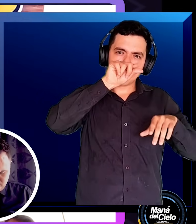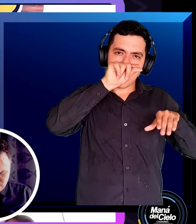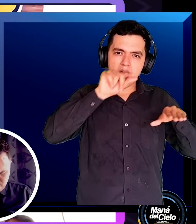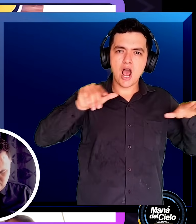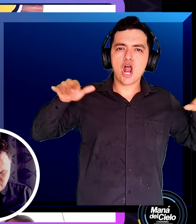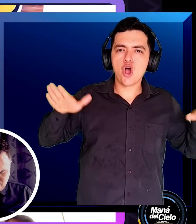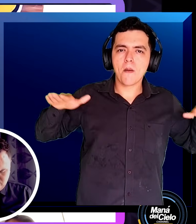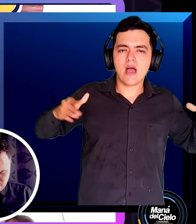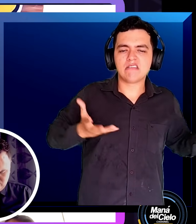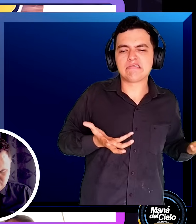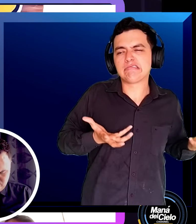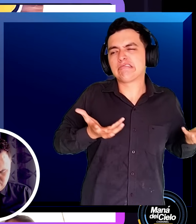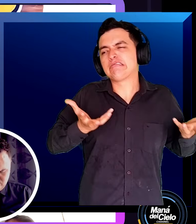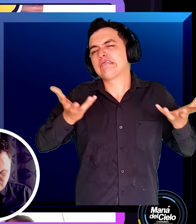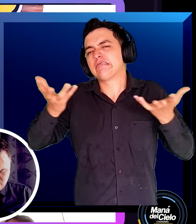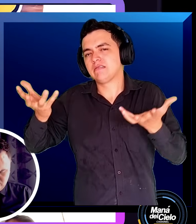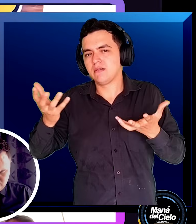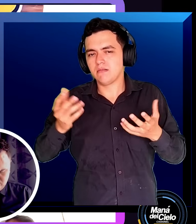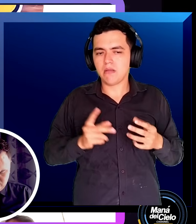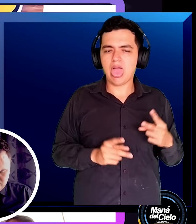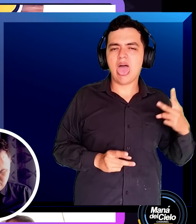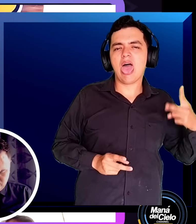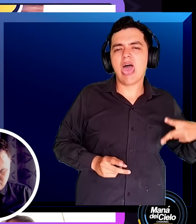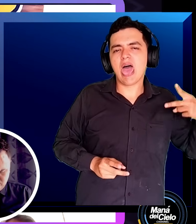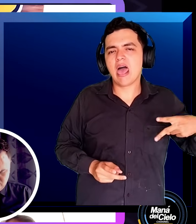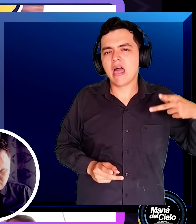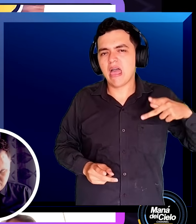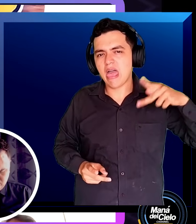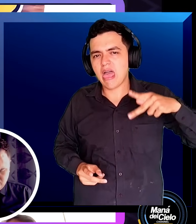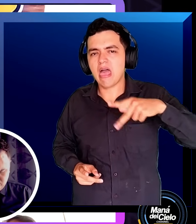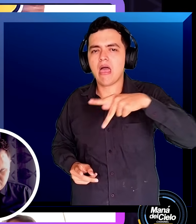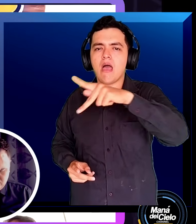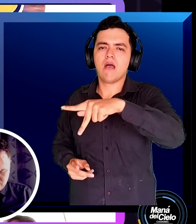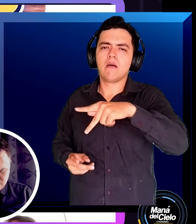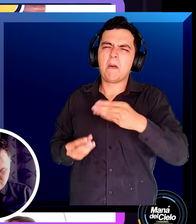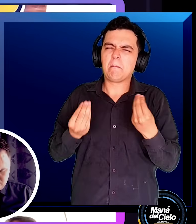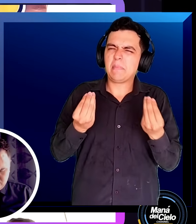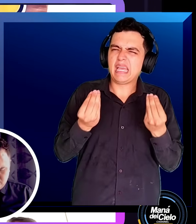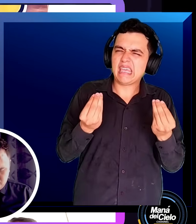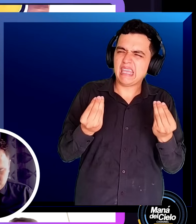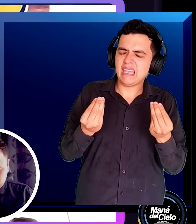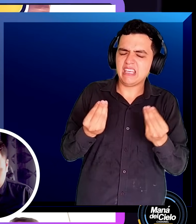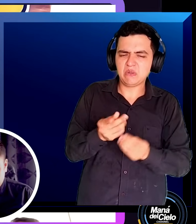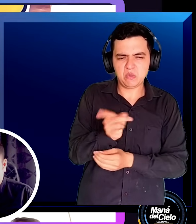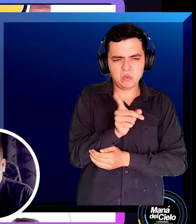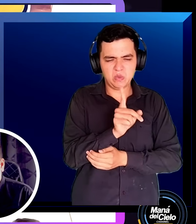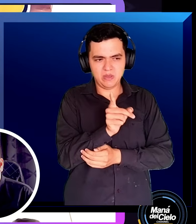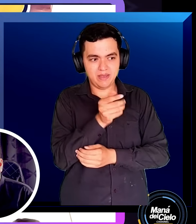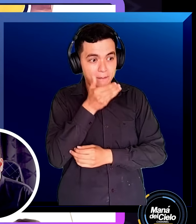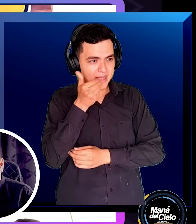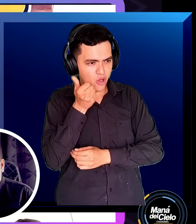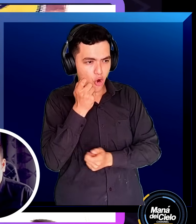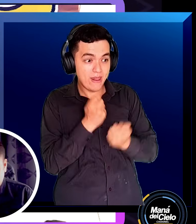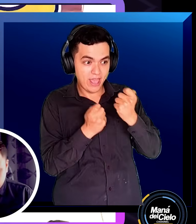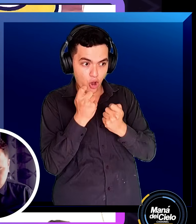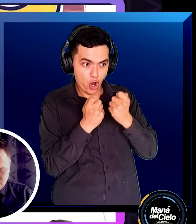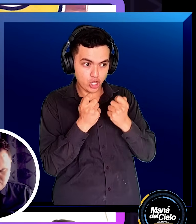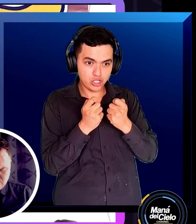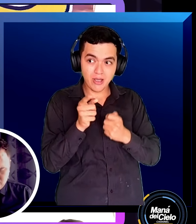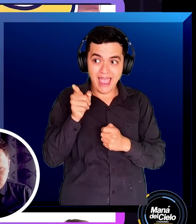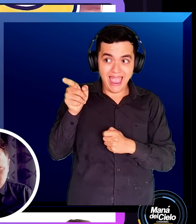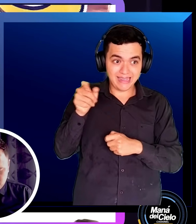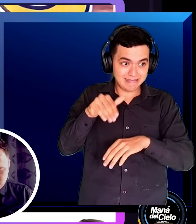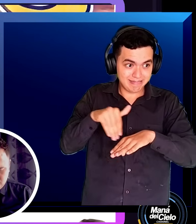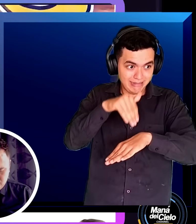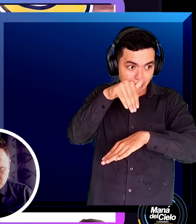eso el celo, él dijo, el celo me invade, me embarga de ver lo que está pasando